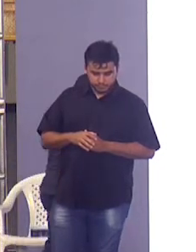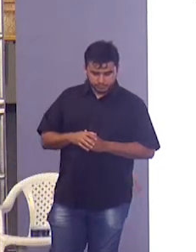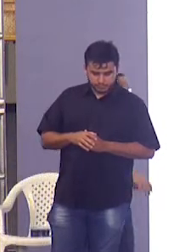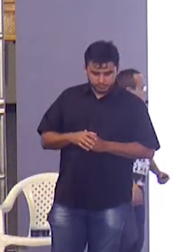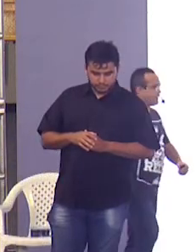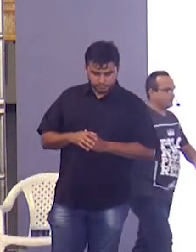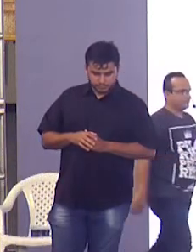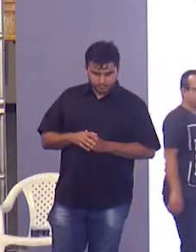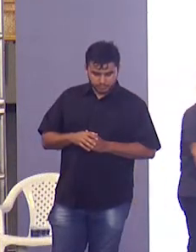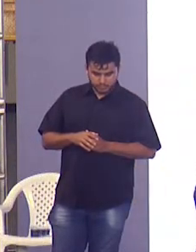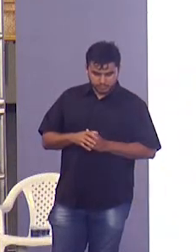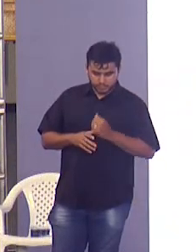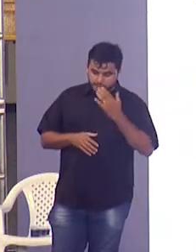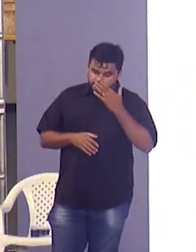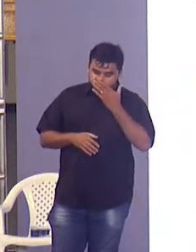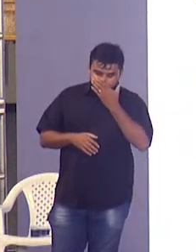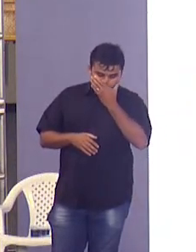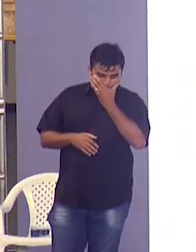Já resolveram?